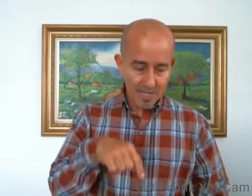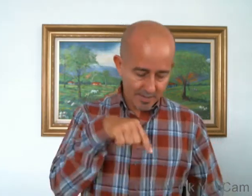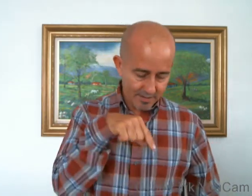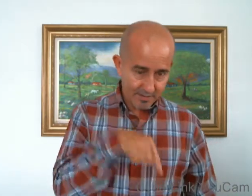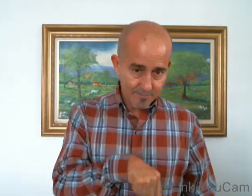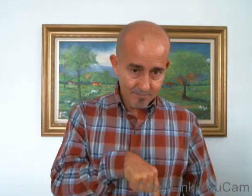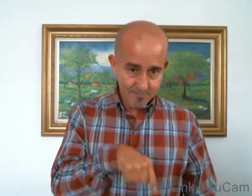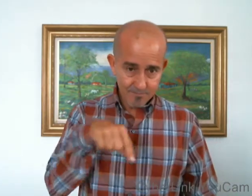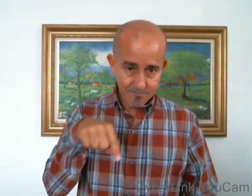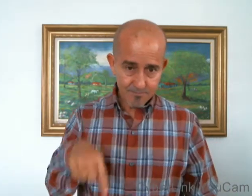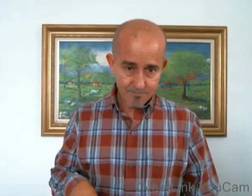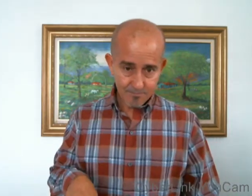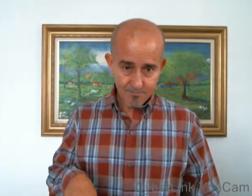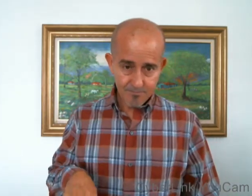pies,